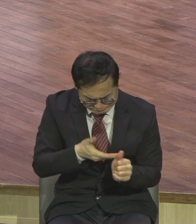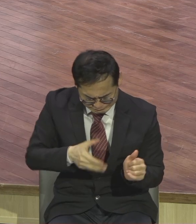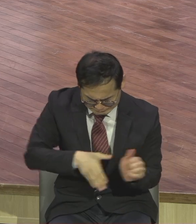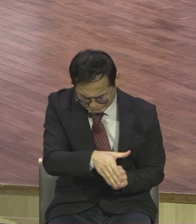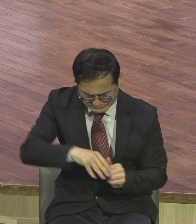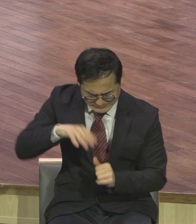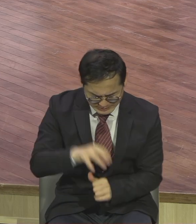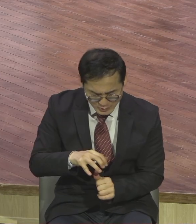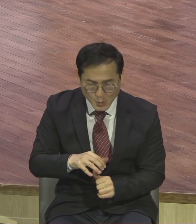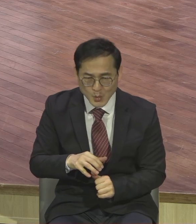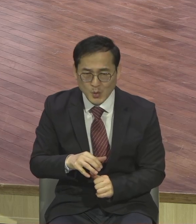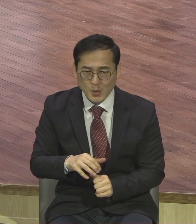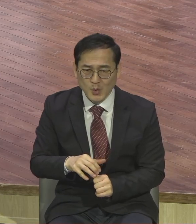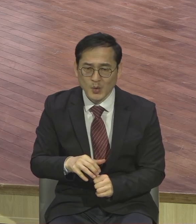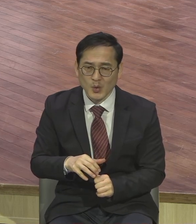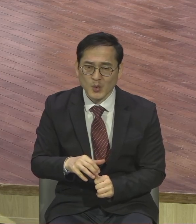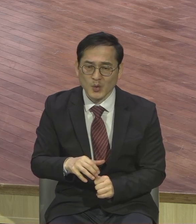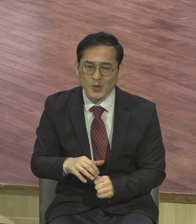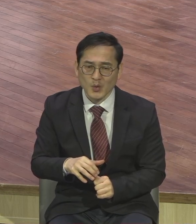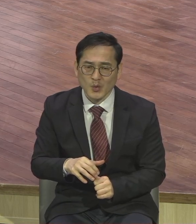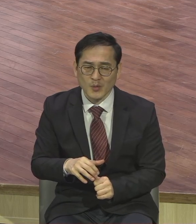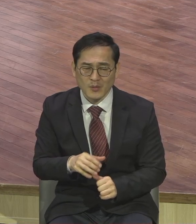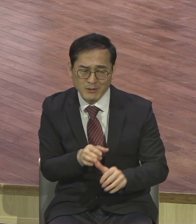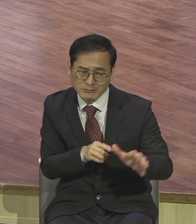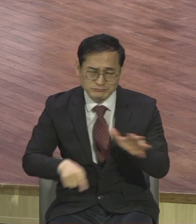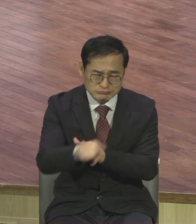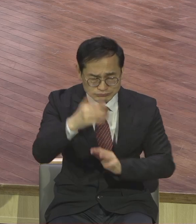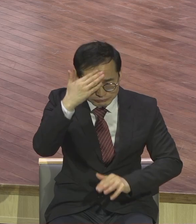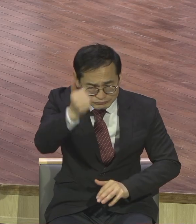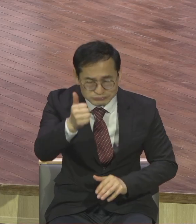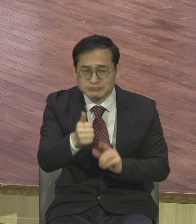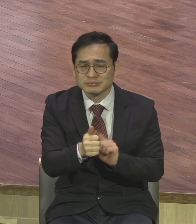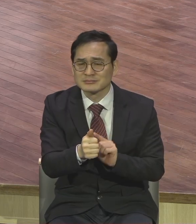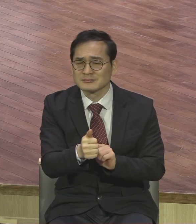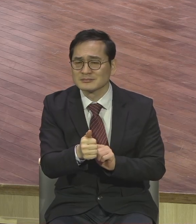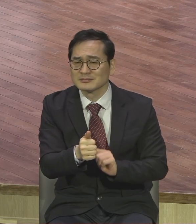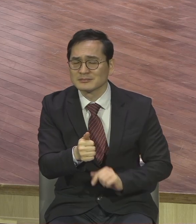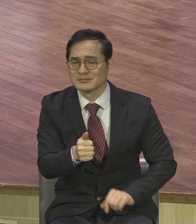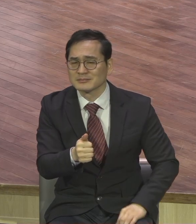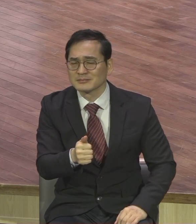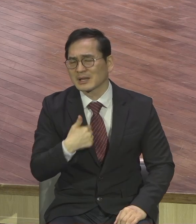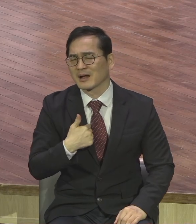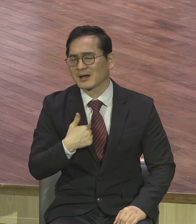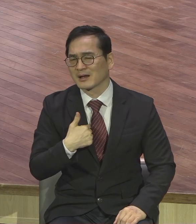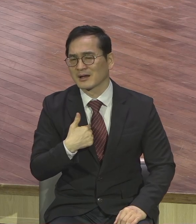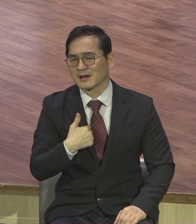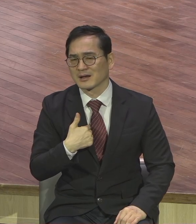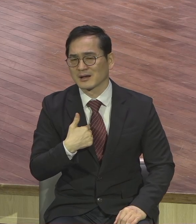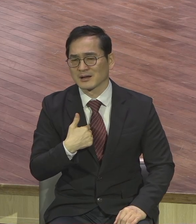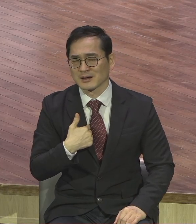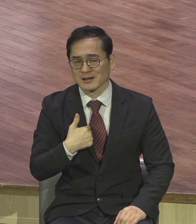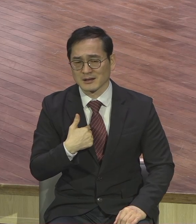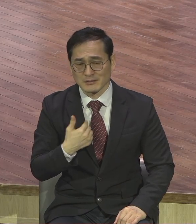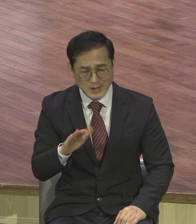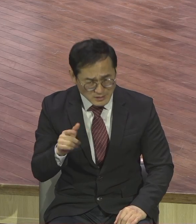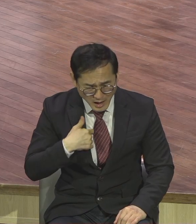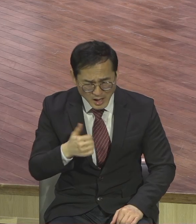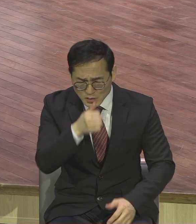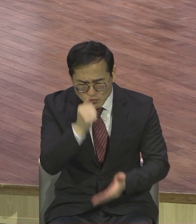죽이고 가두고 하늘에 가장 앞장섰던 사람이기 때문에 더더욱 바울은 나는 복음의